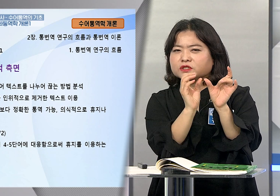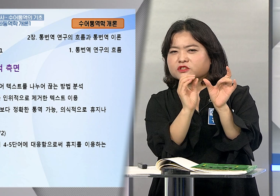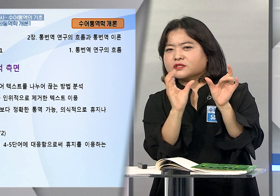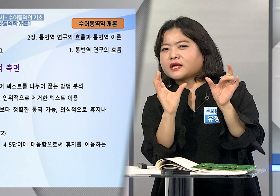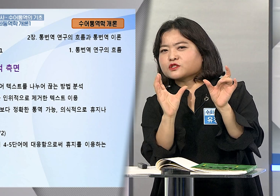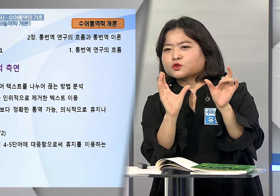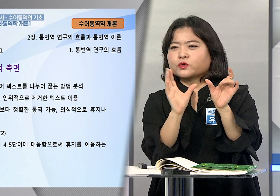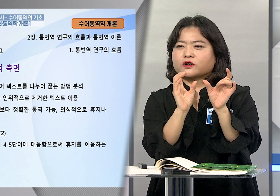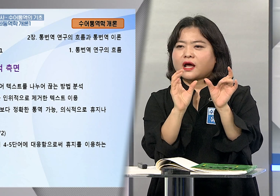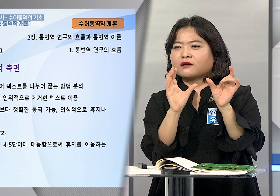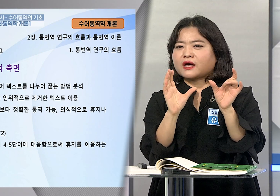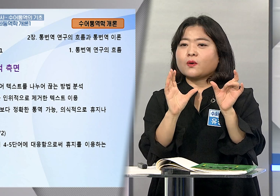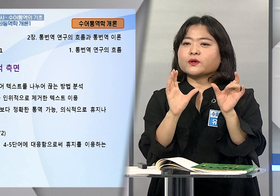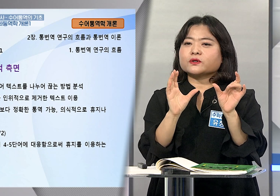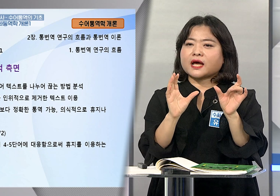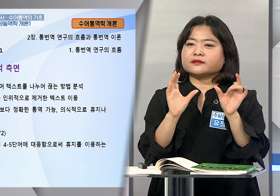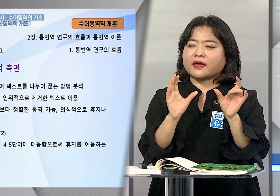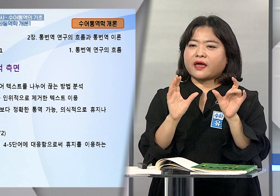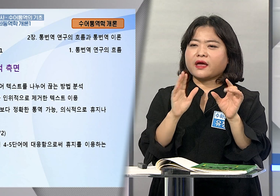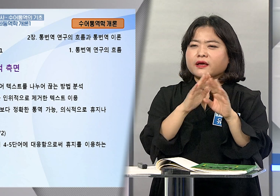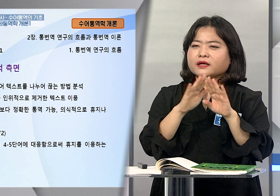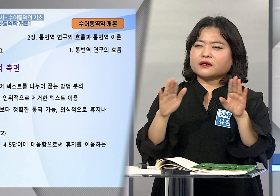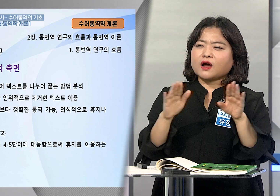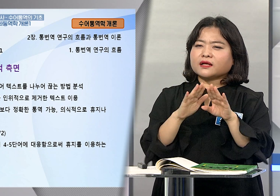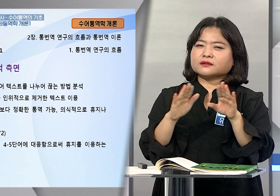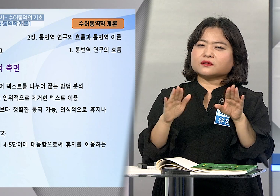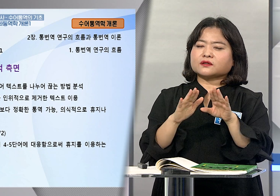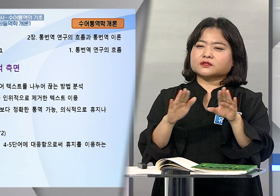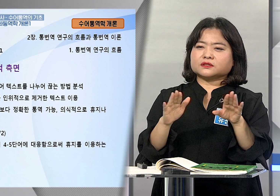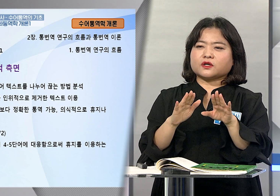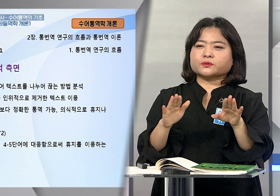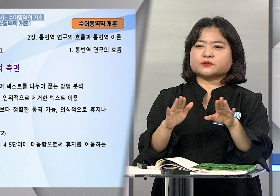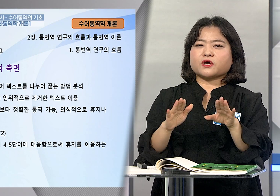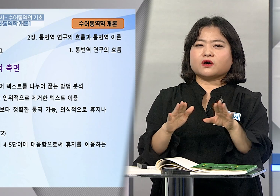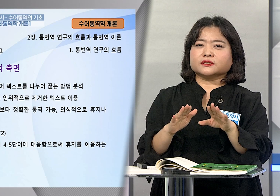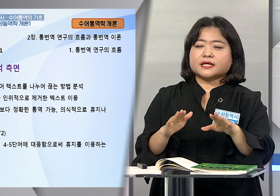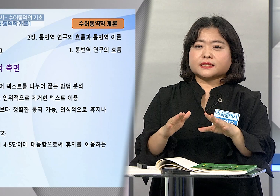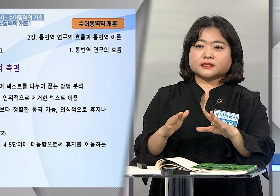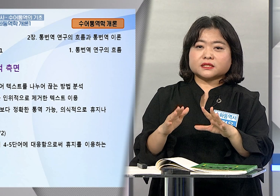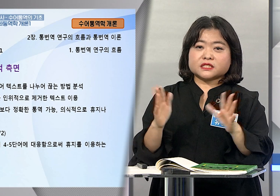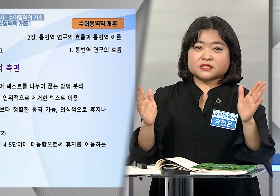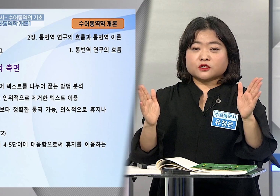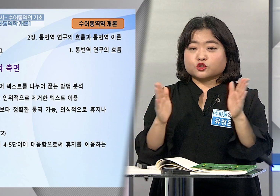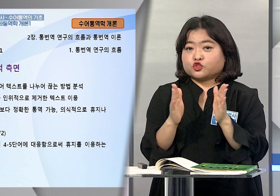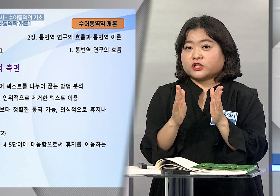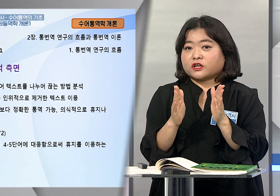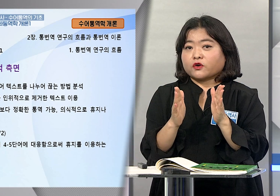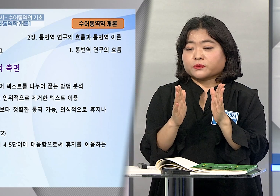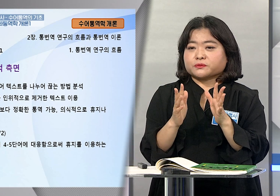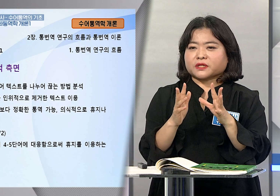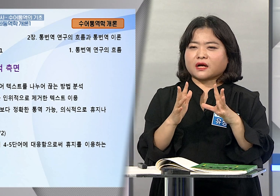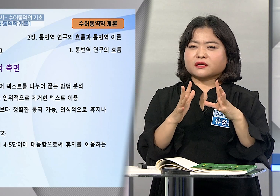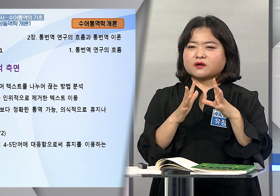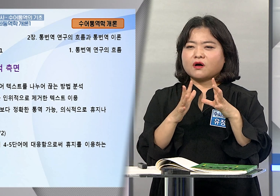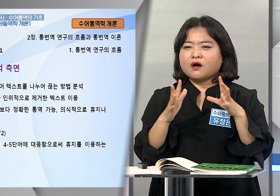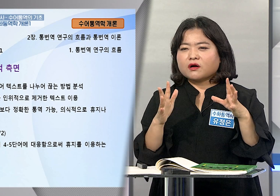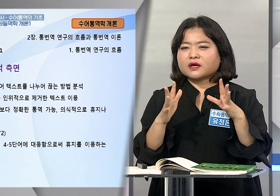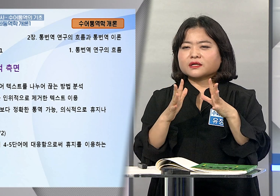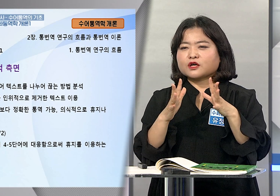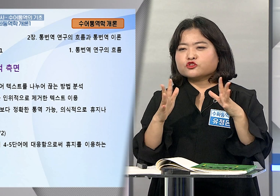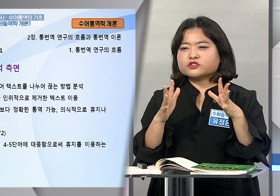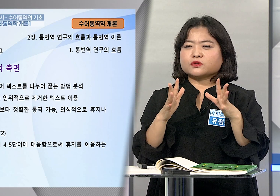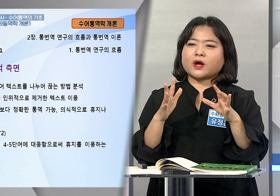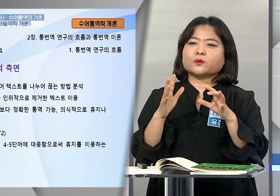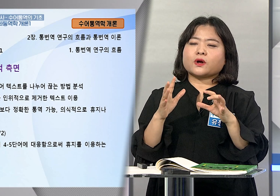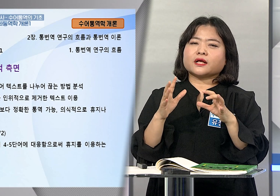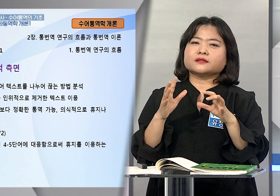시간을 우리는 연장해서 통역을 하거나 활용을 하는데 이러한 것들이 없으면 사실은 이 시차를 더 줄이기가 어렵습니다. 그래서